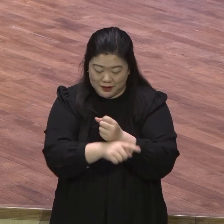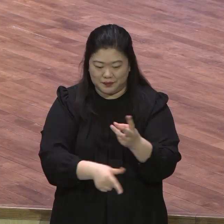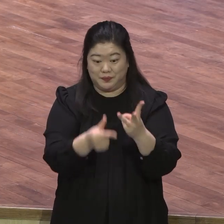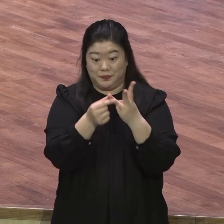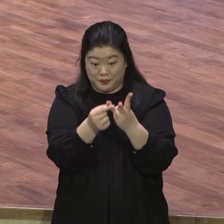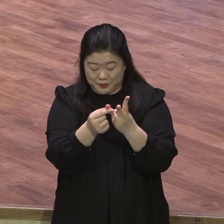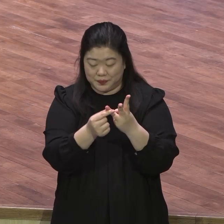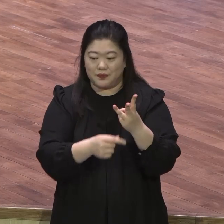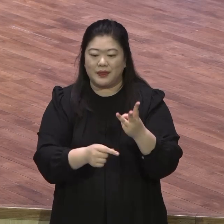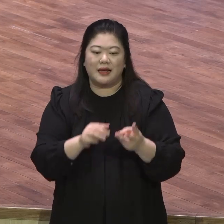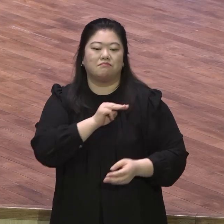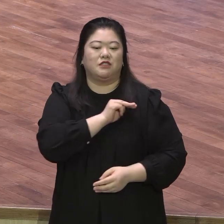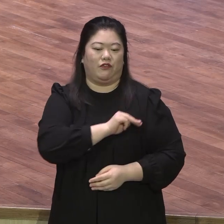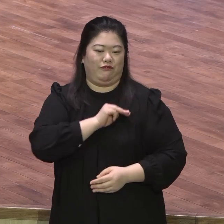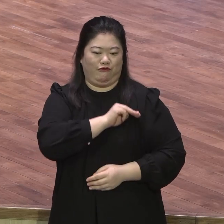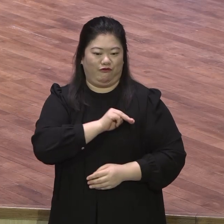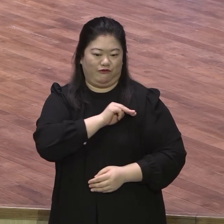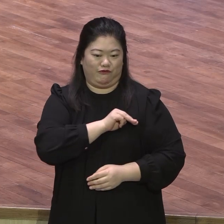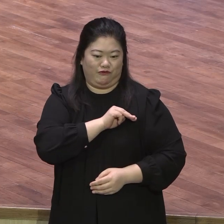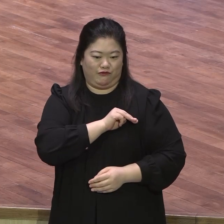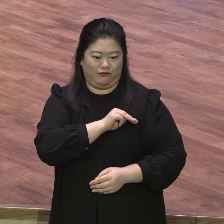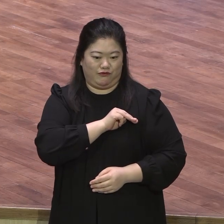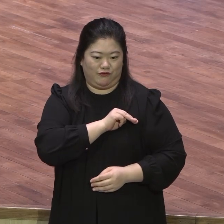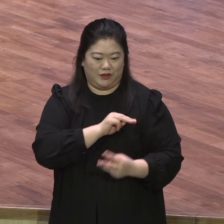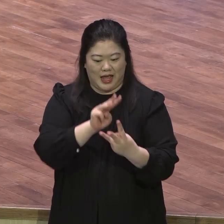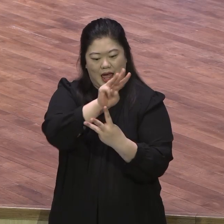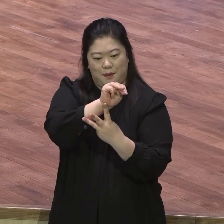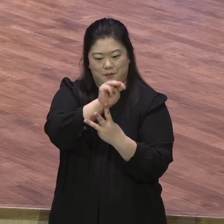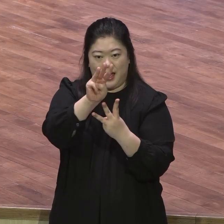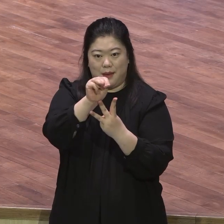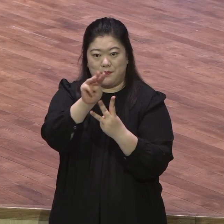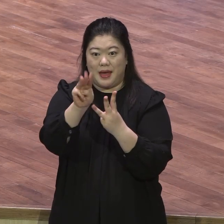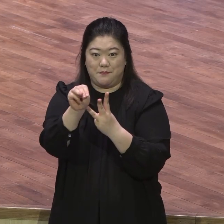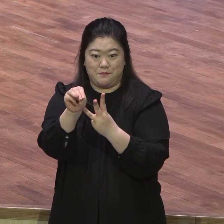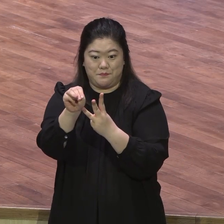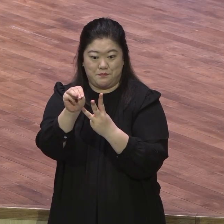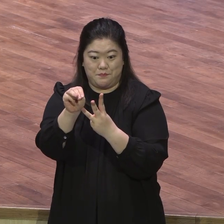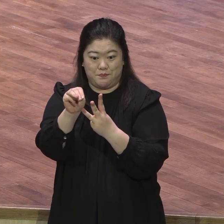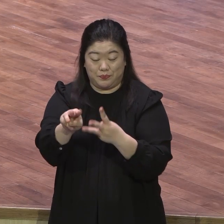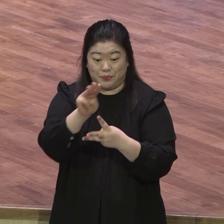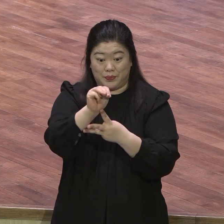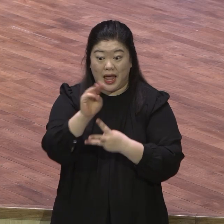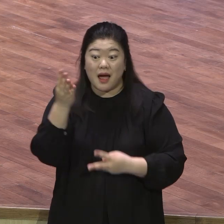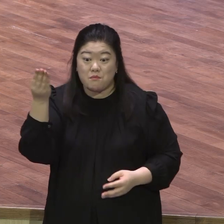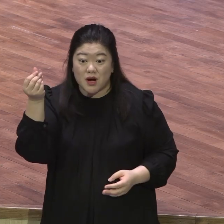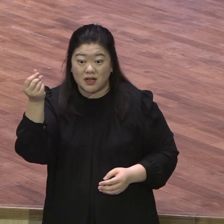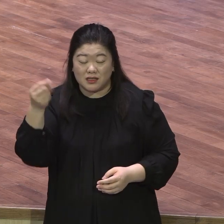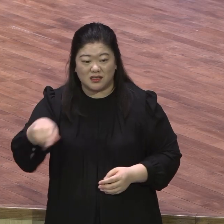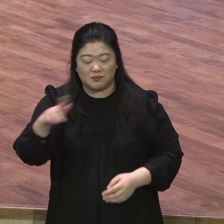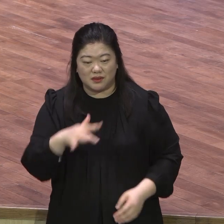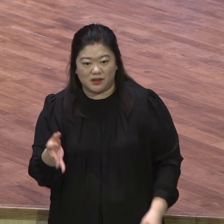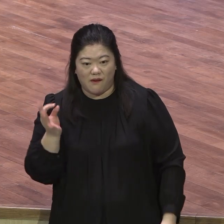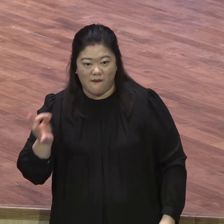이 세 가지인데 일반적으로 평범한 사람들은 뭐냐 머니 머니 머니 해도 머니